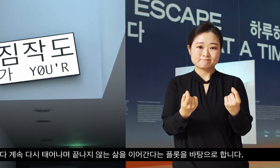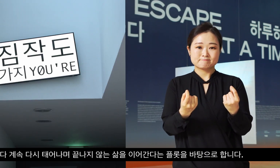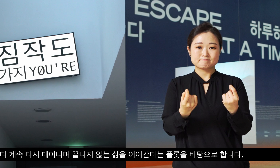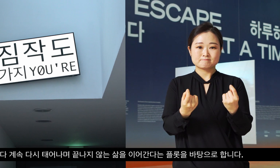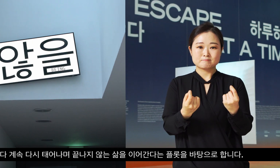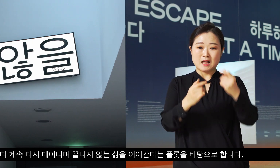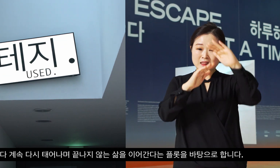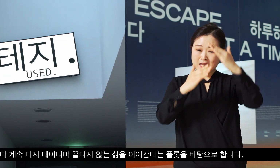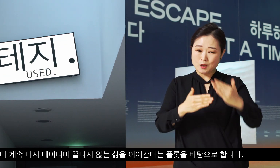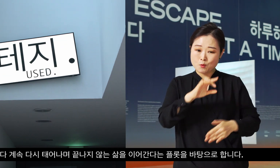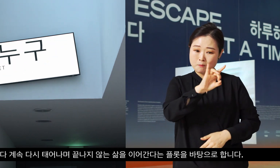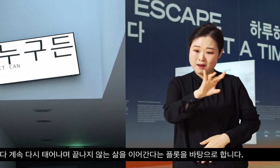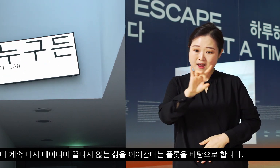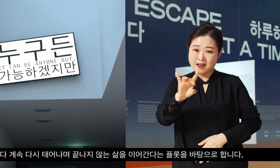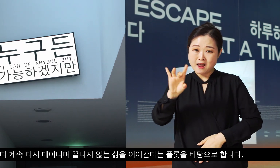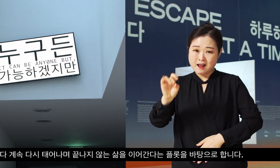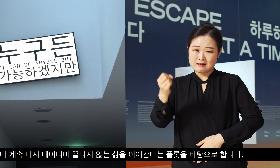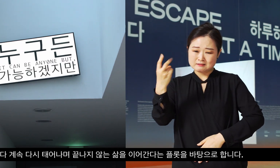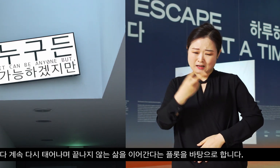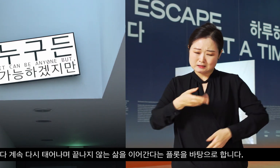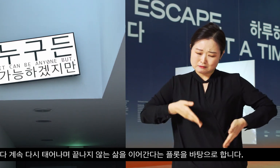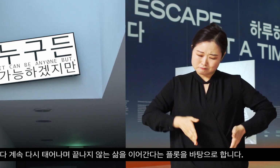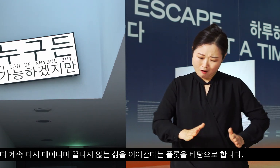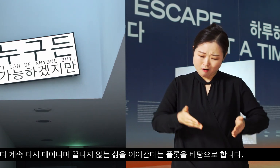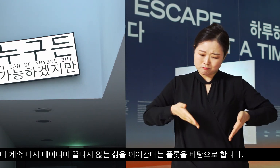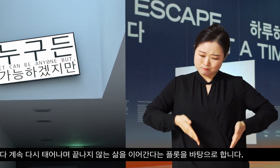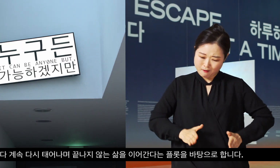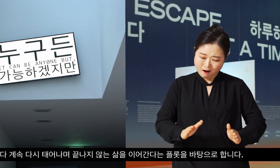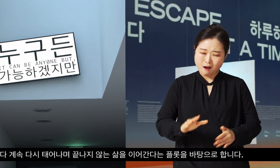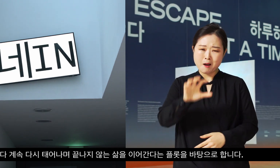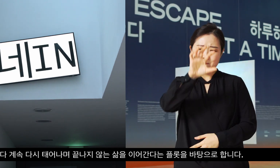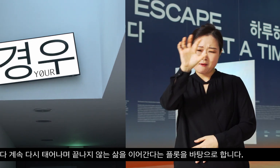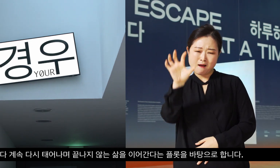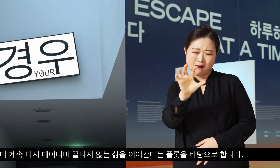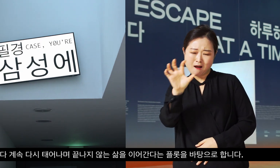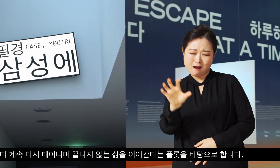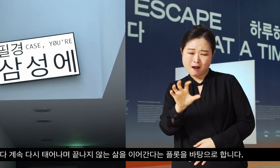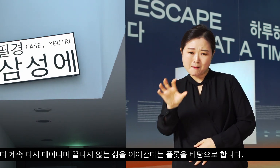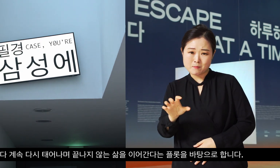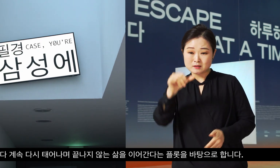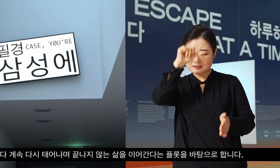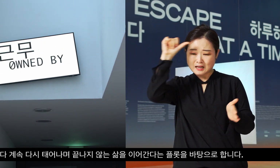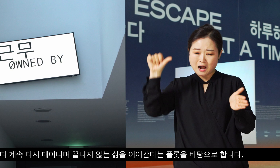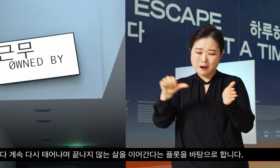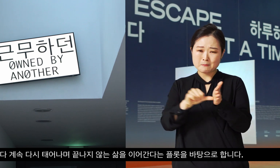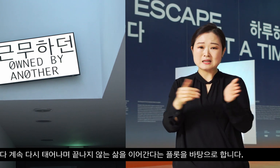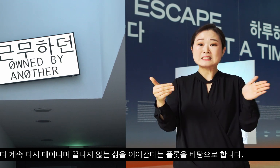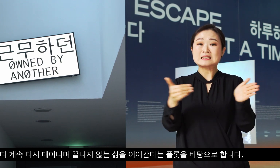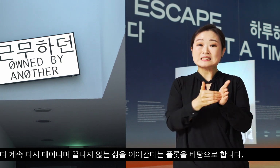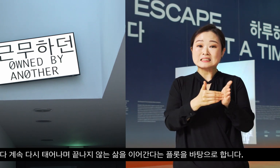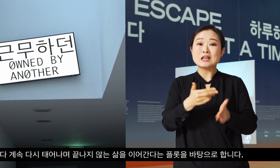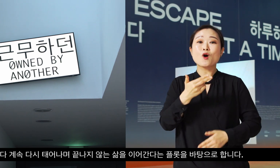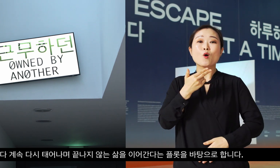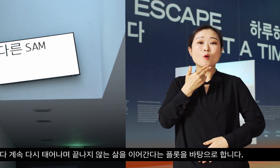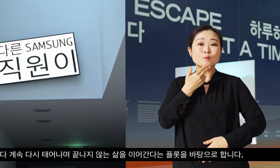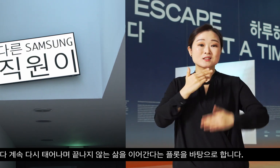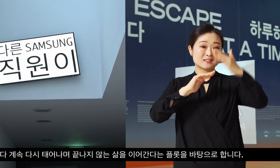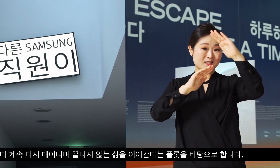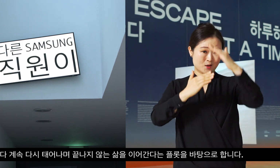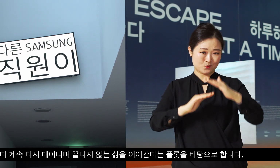에피소드마다 계속 다시 태어나며 끝나지 않는 삶을 이어간다는 플롯을 바탕으로 합니다.